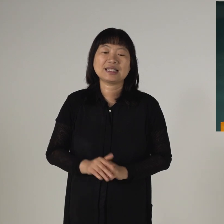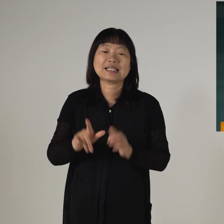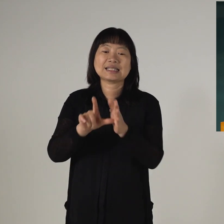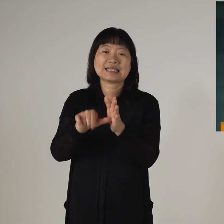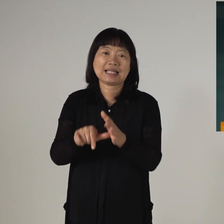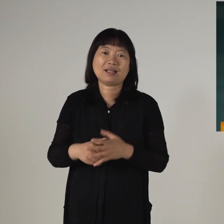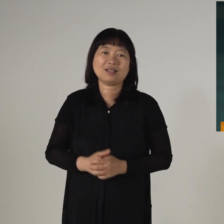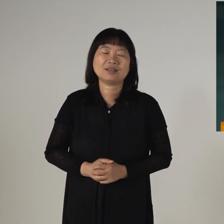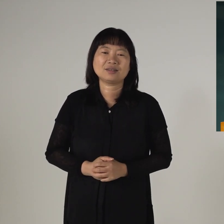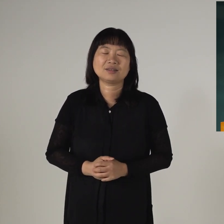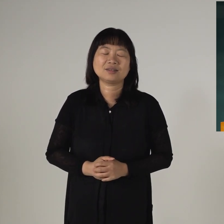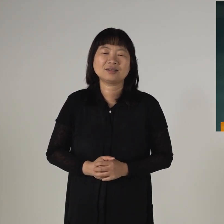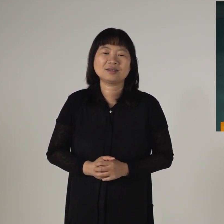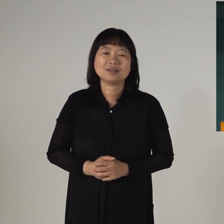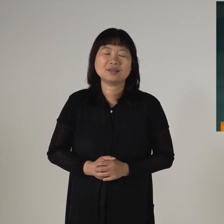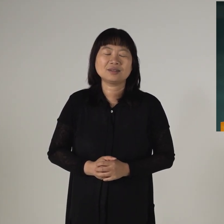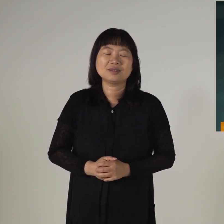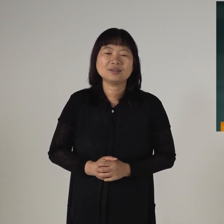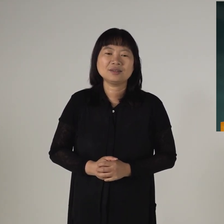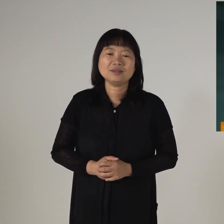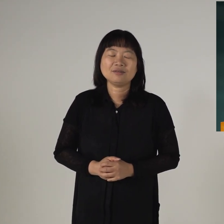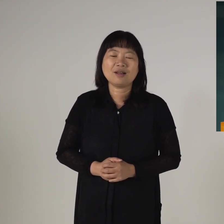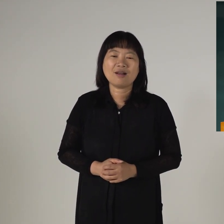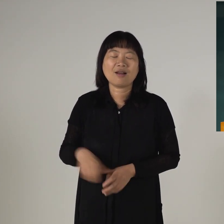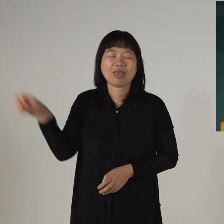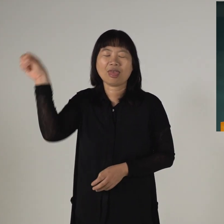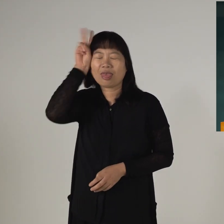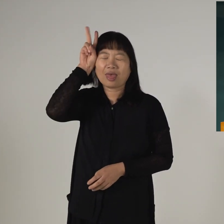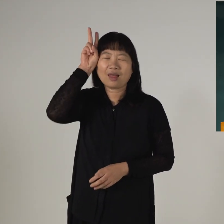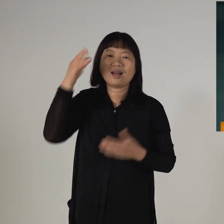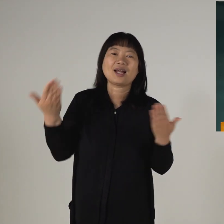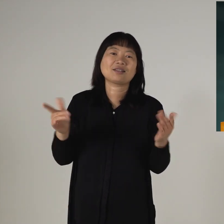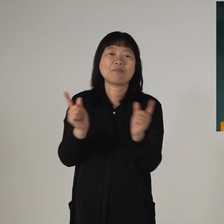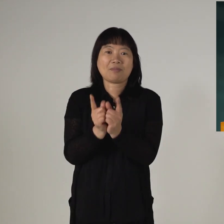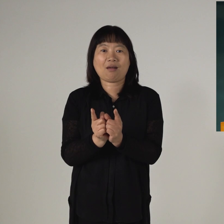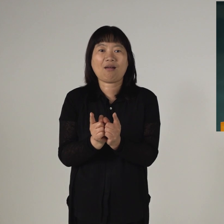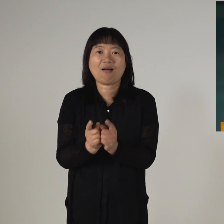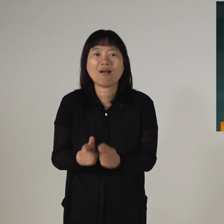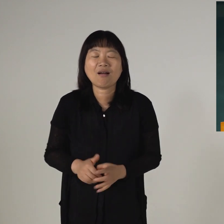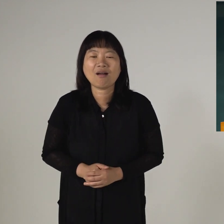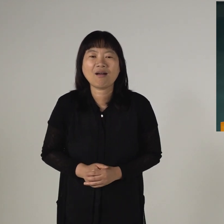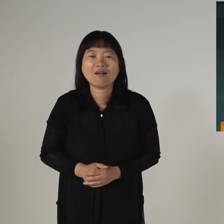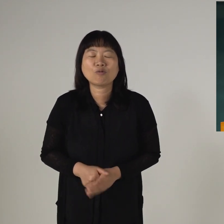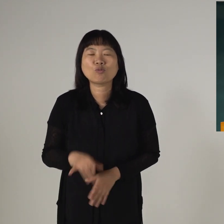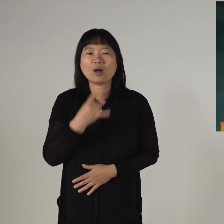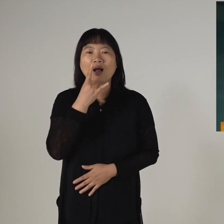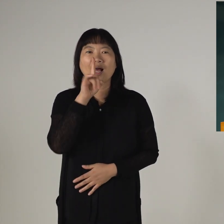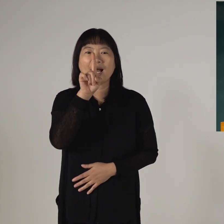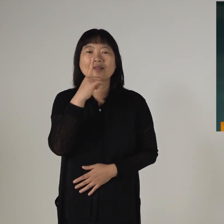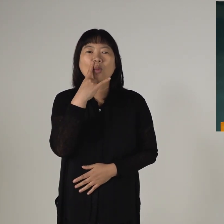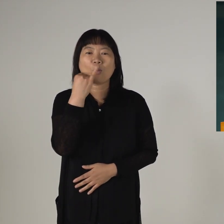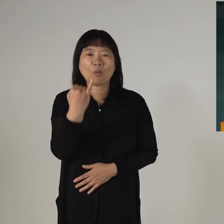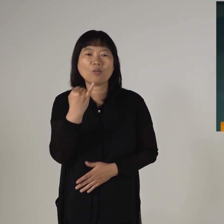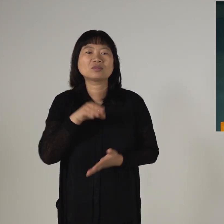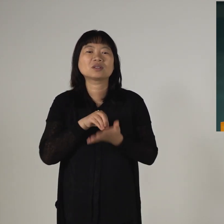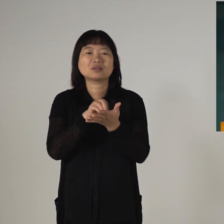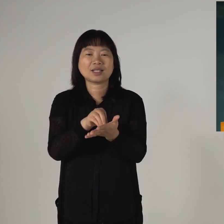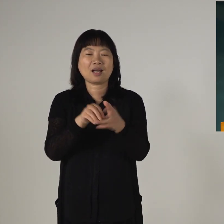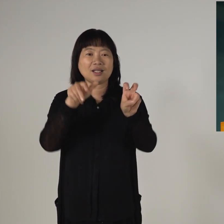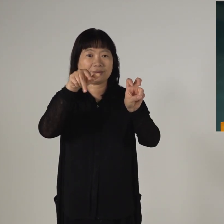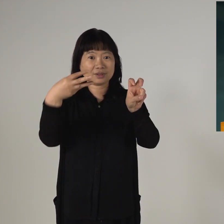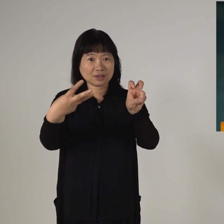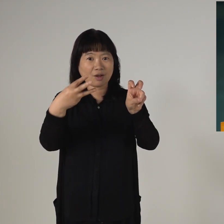이때 돌발적인 일이 하나 벌어집니다. 한 어머니가 등장을 해요. 20절.